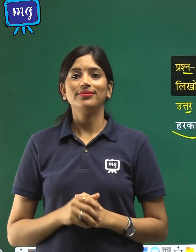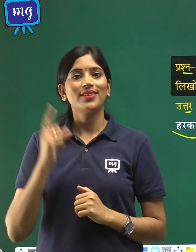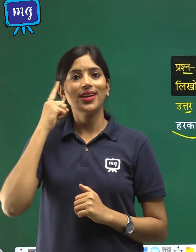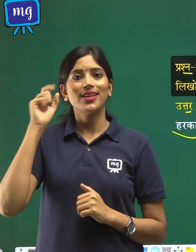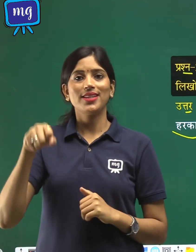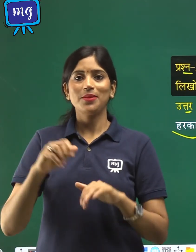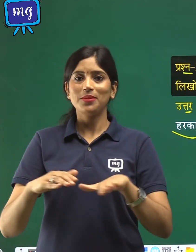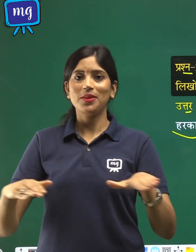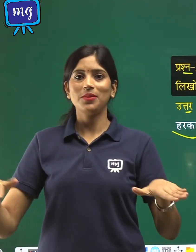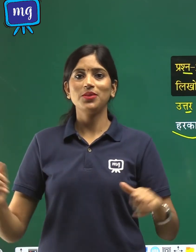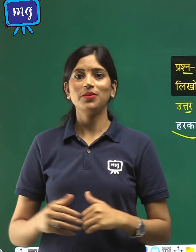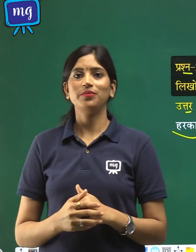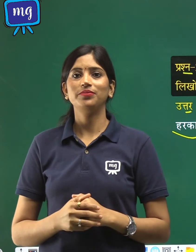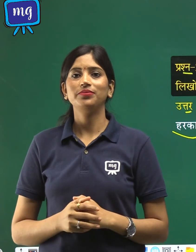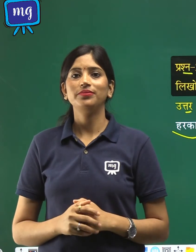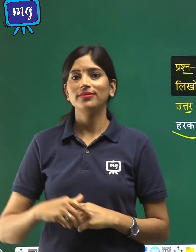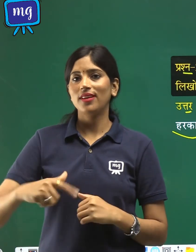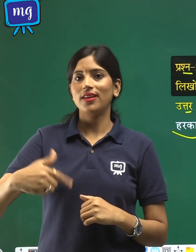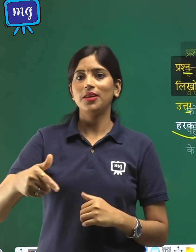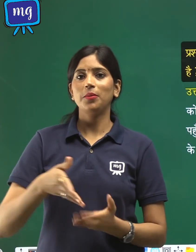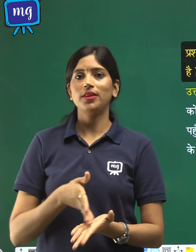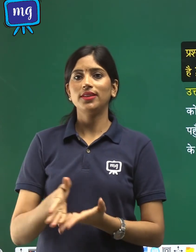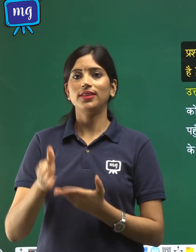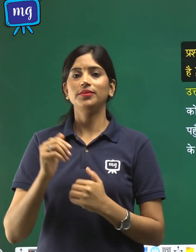समझ में आए बच्चों? आगे बढ़ते हैं।